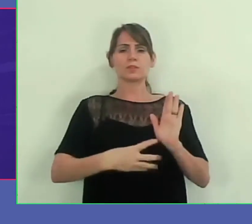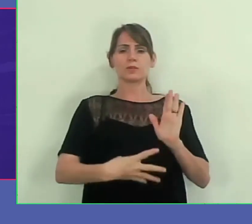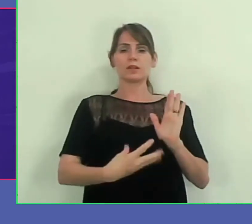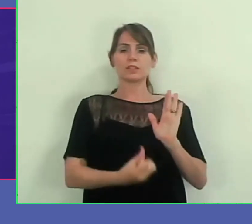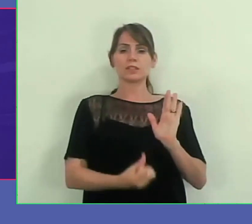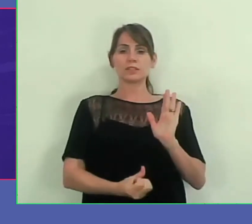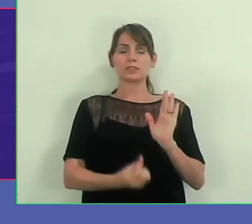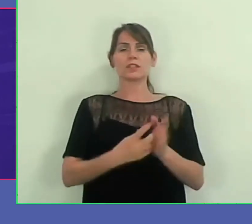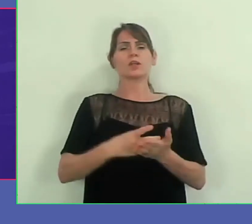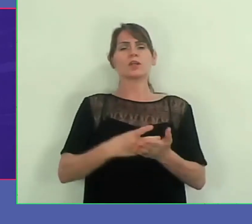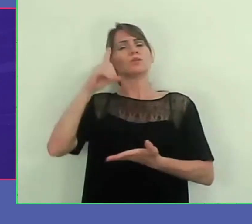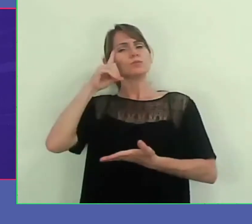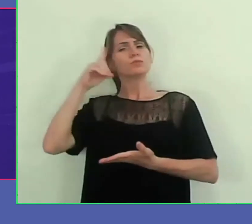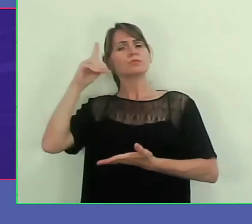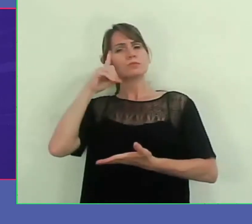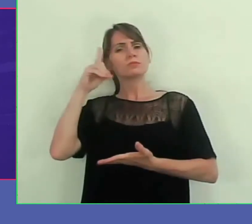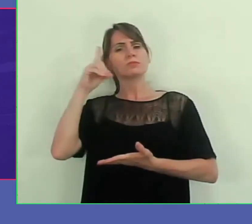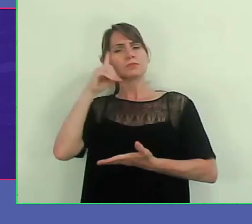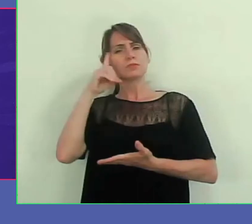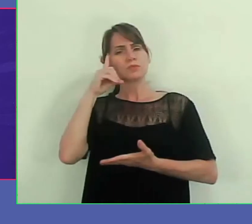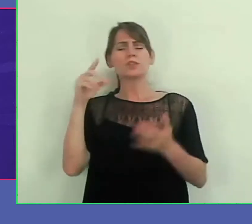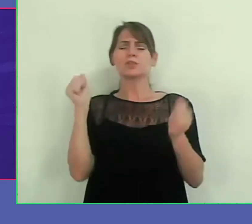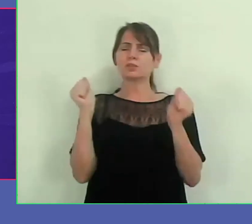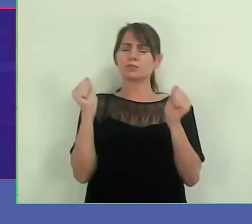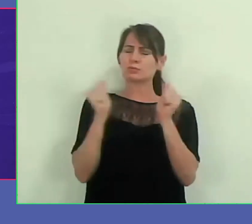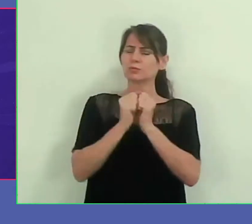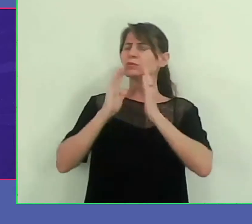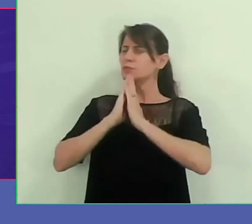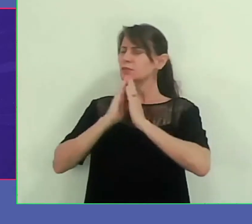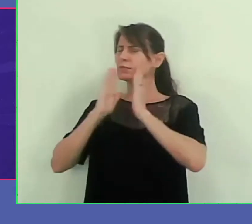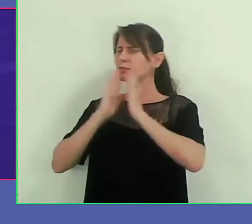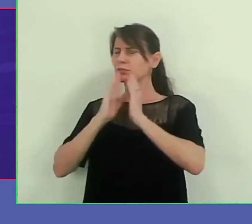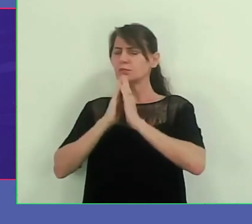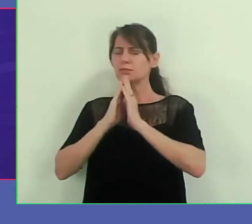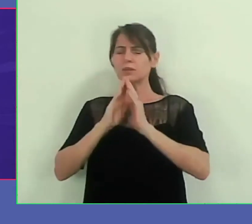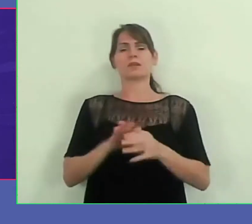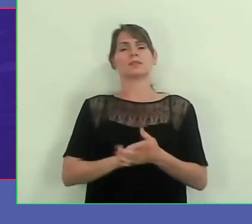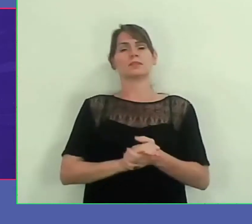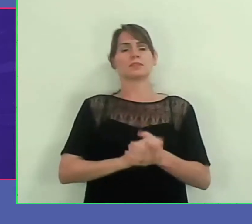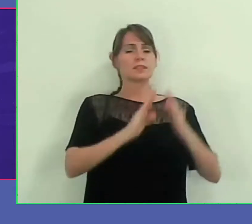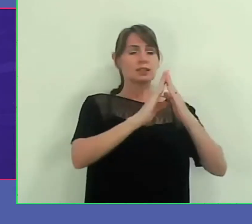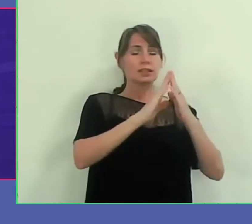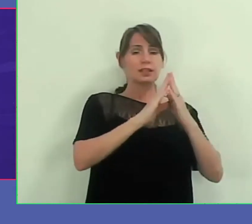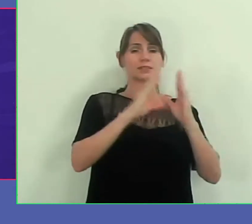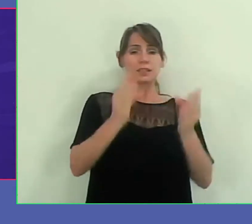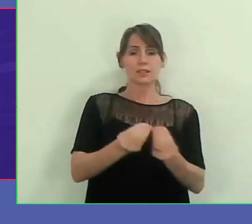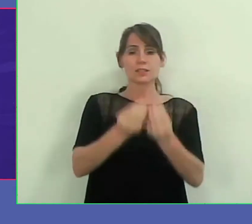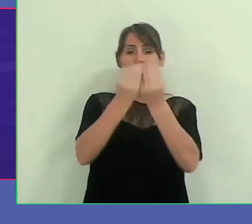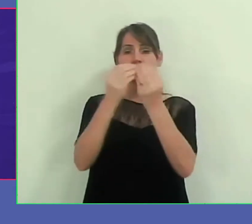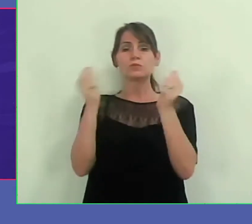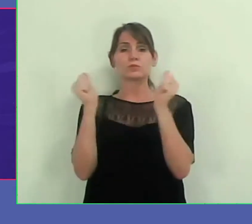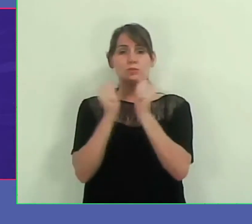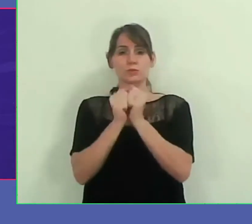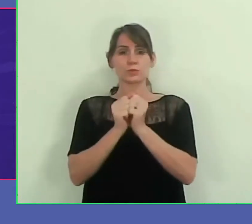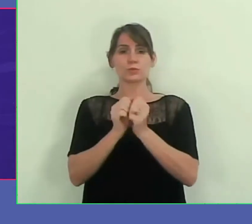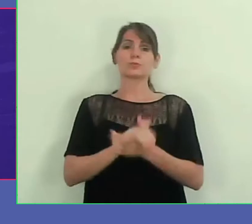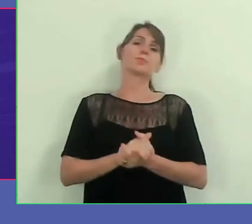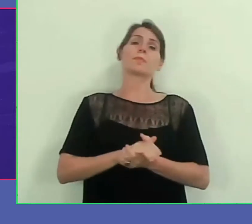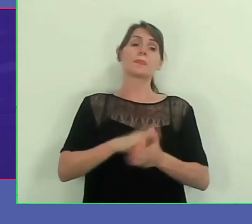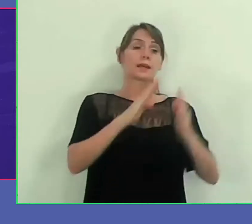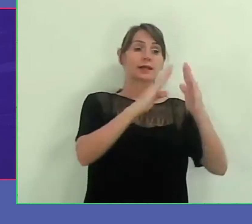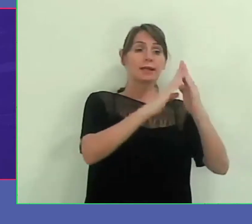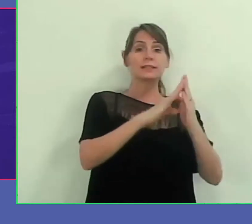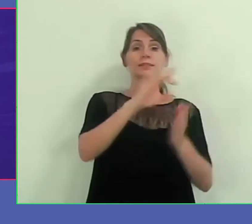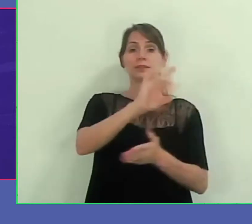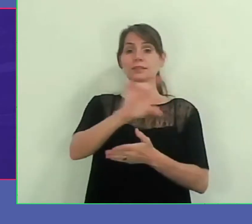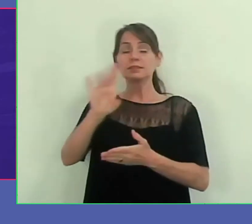perseveravam unânimes no templo, partiam pão de casa em casa e tomavam suas refeições com alegria e singeleza